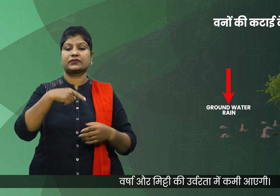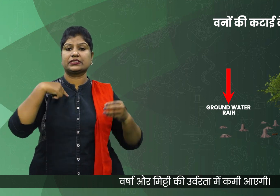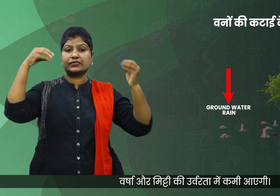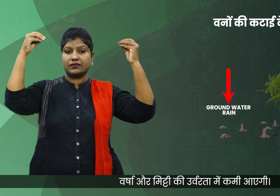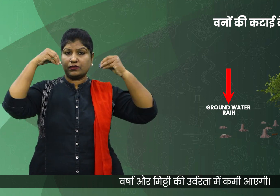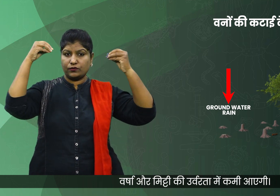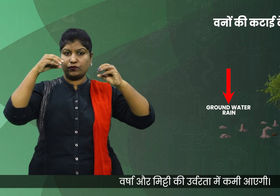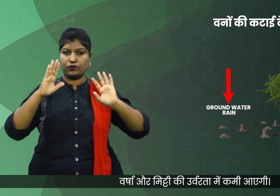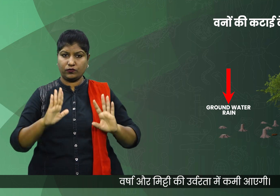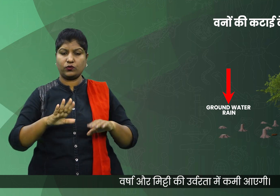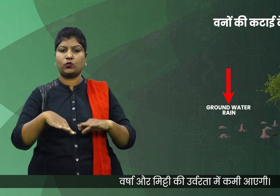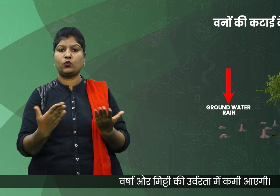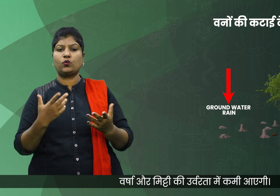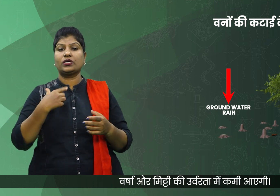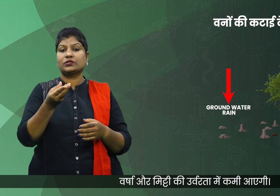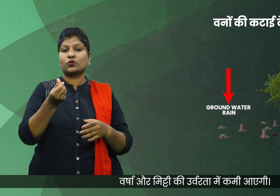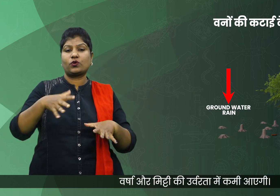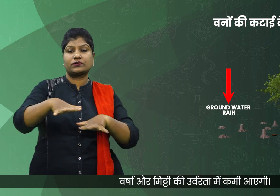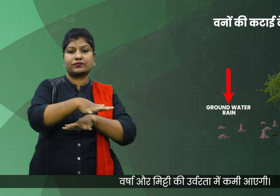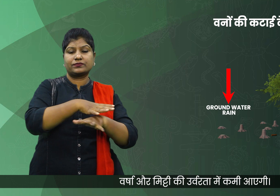की उर्वर्ता में कमी आ जाती है।